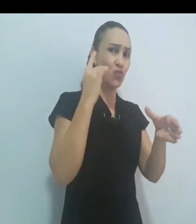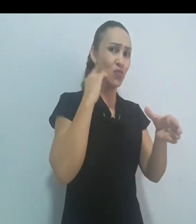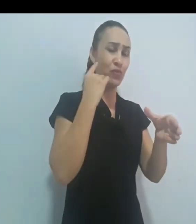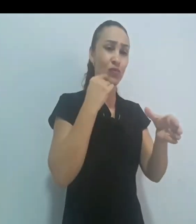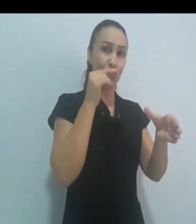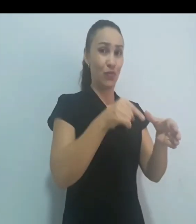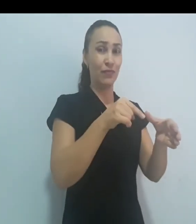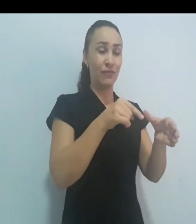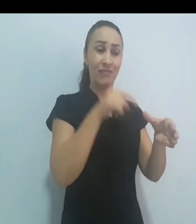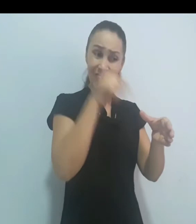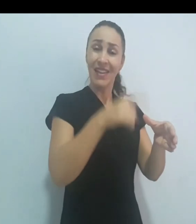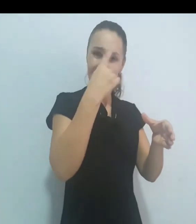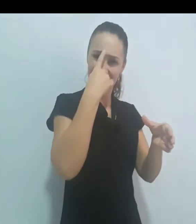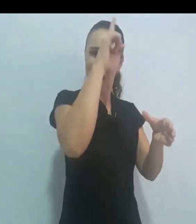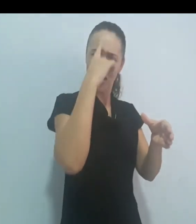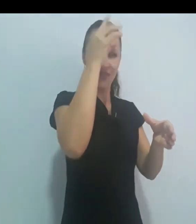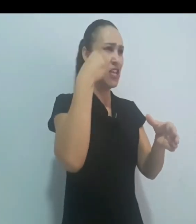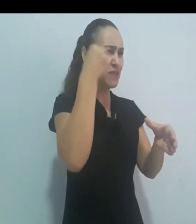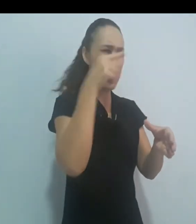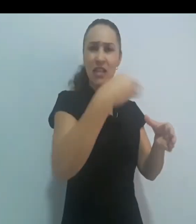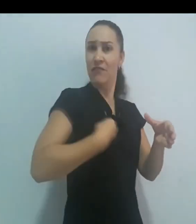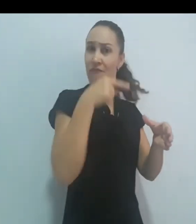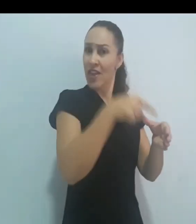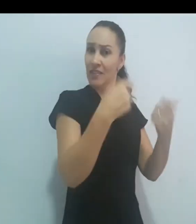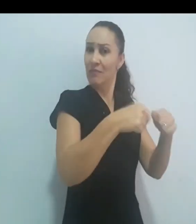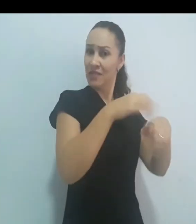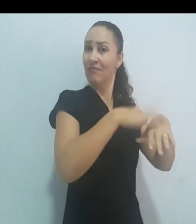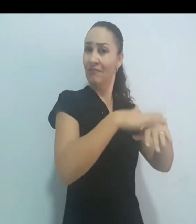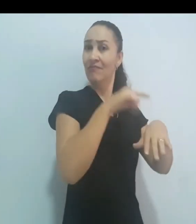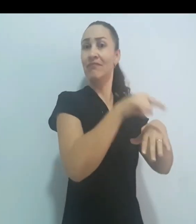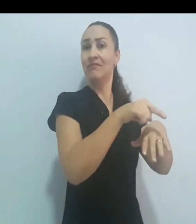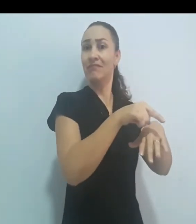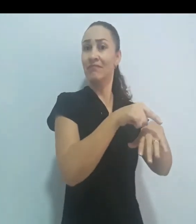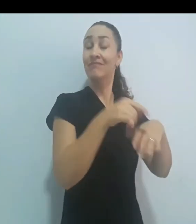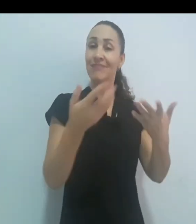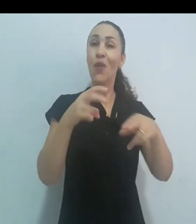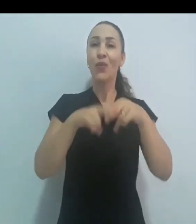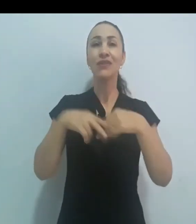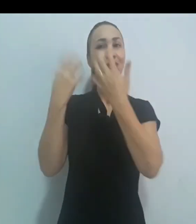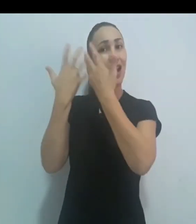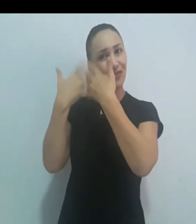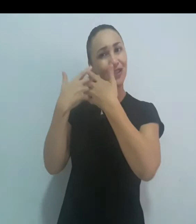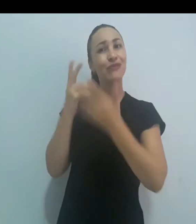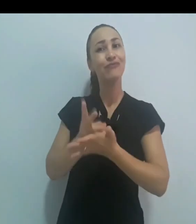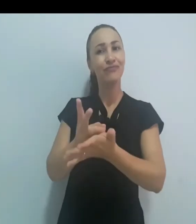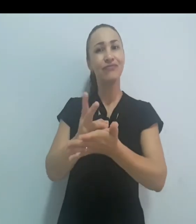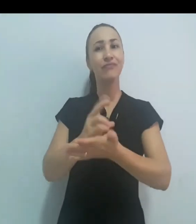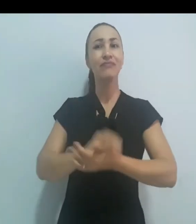porque essa comunidade também tem criatividade, tem experiências e tem vivências, né? Então fica a